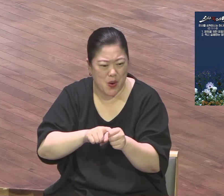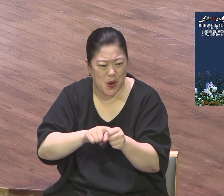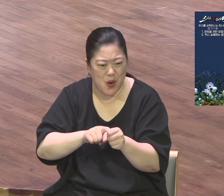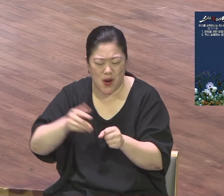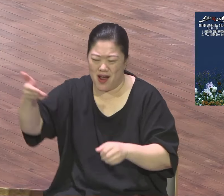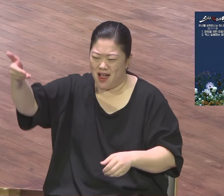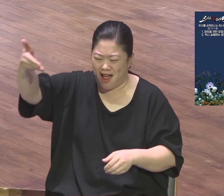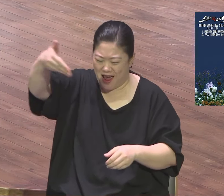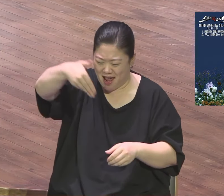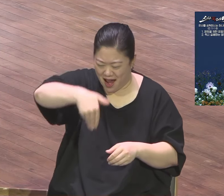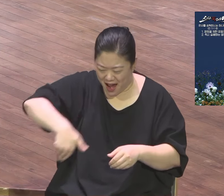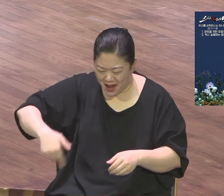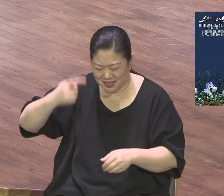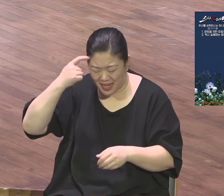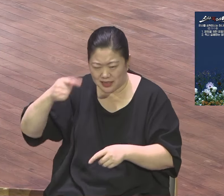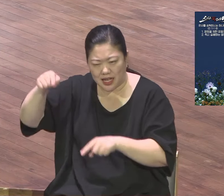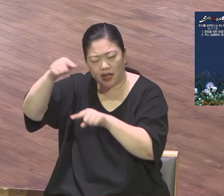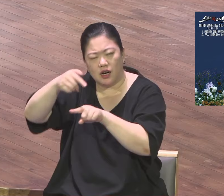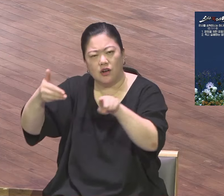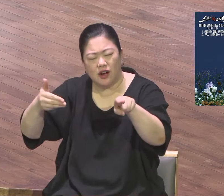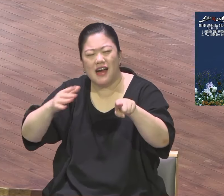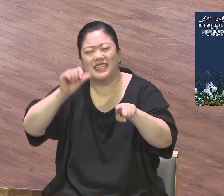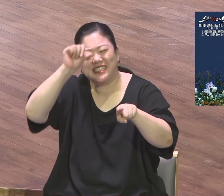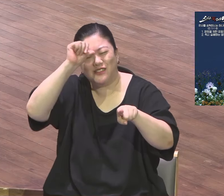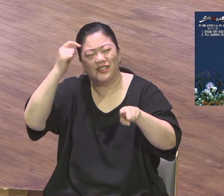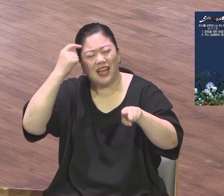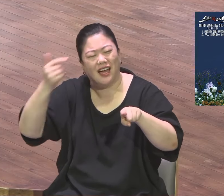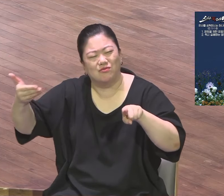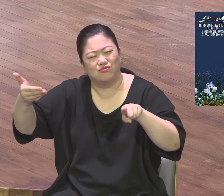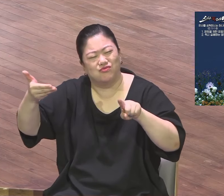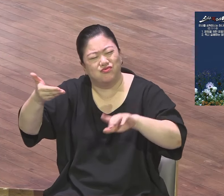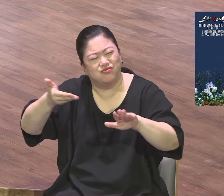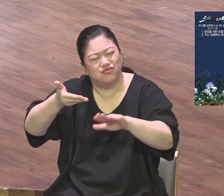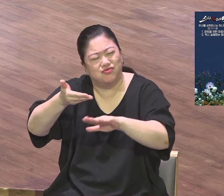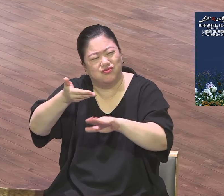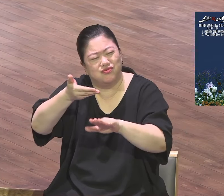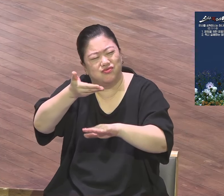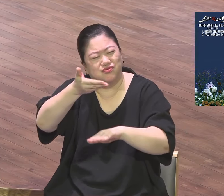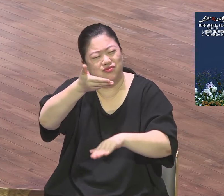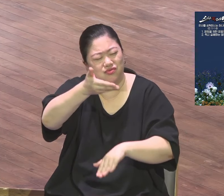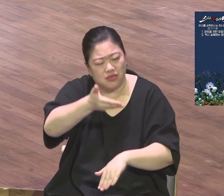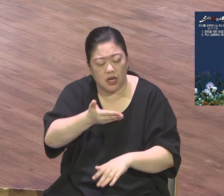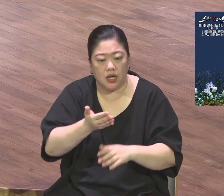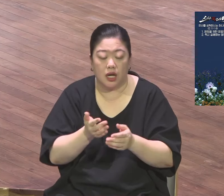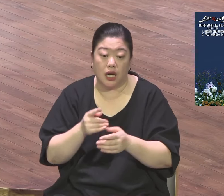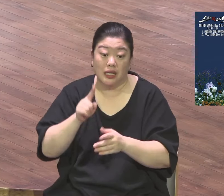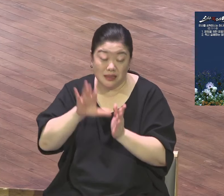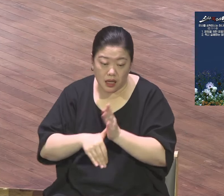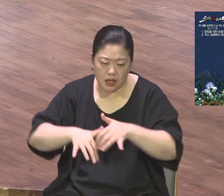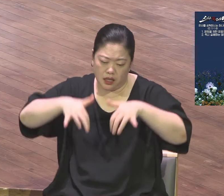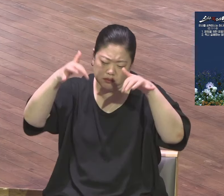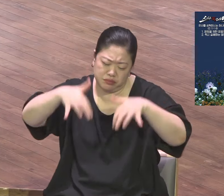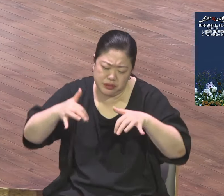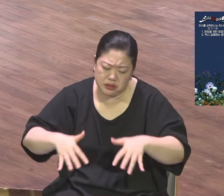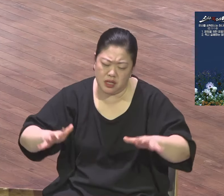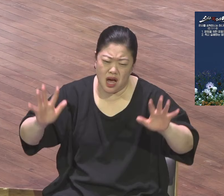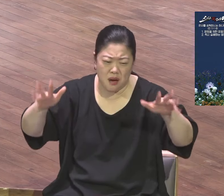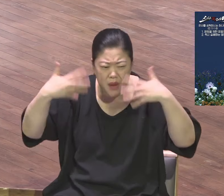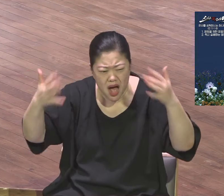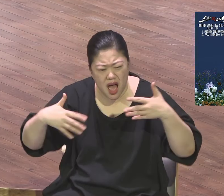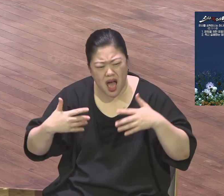말았어요. 이걸 놓쳐버린 거예요. 계속 가야 된다 가야 된다 날씨 좋나 뭐 여러 가지 환경